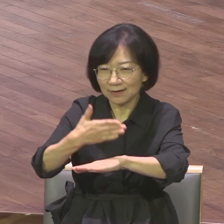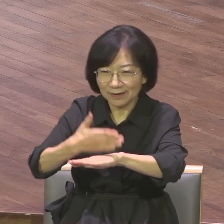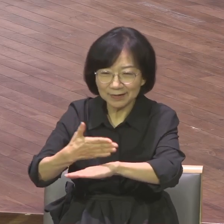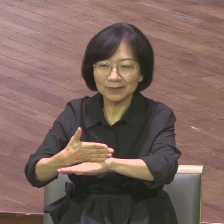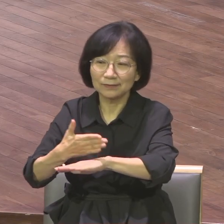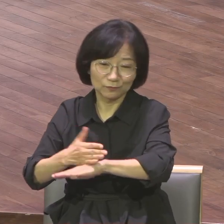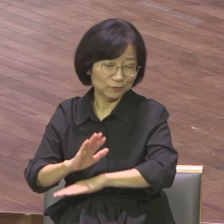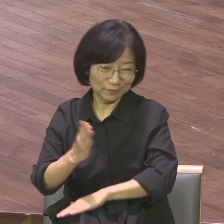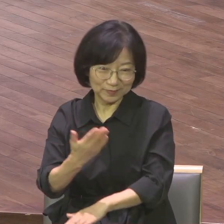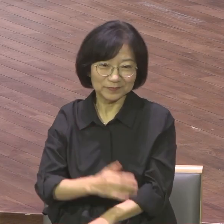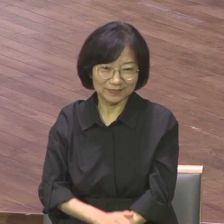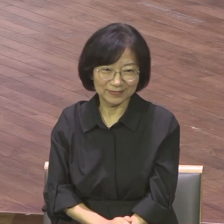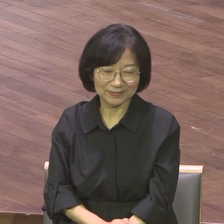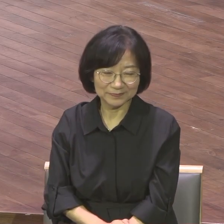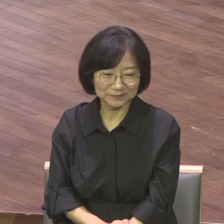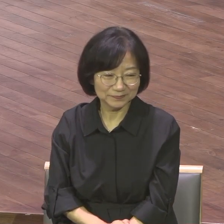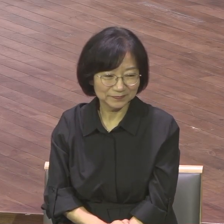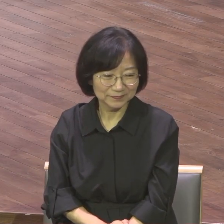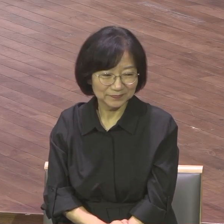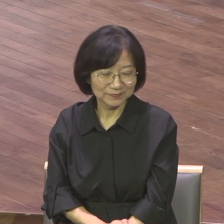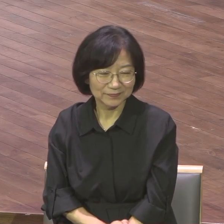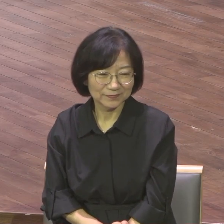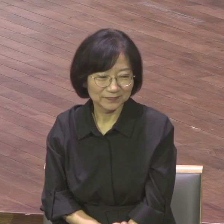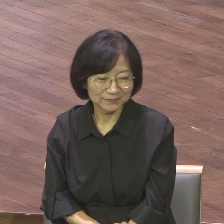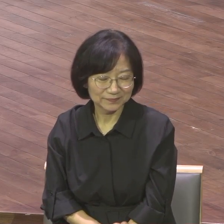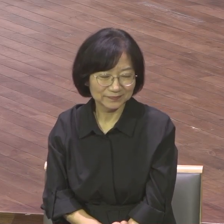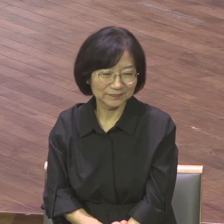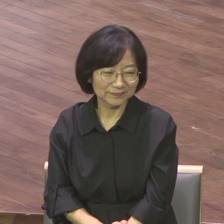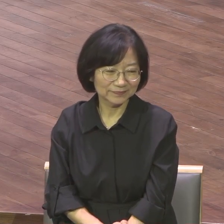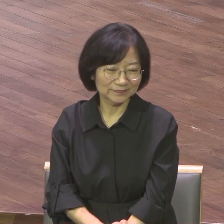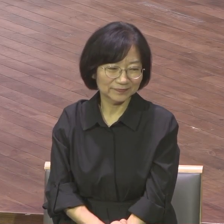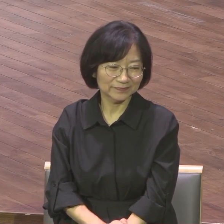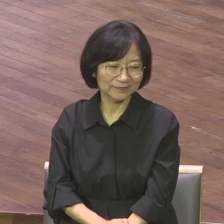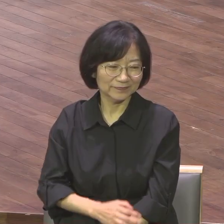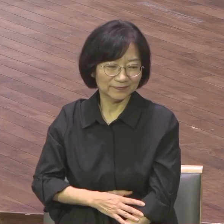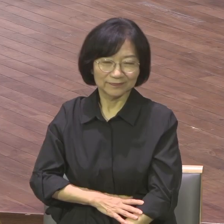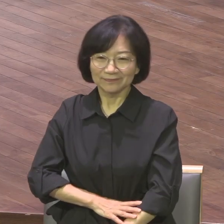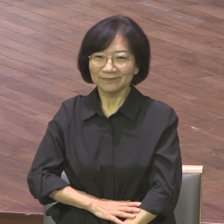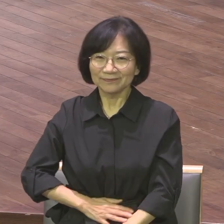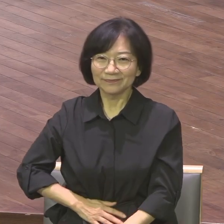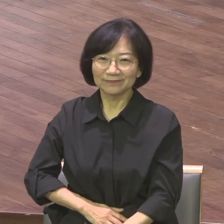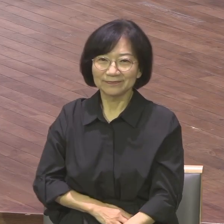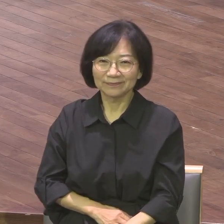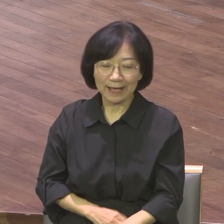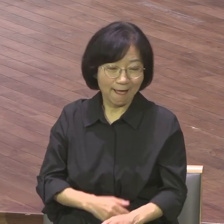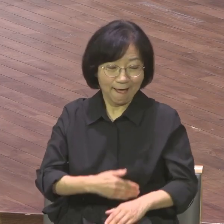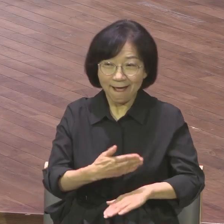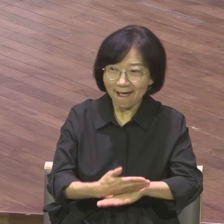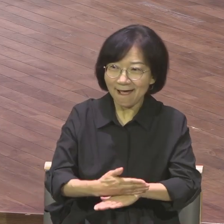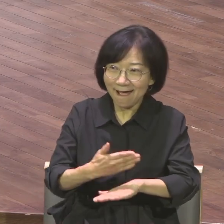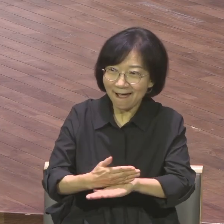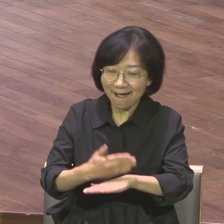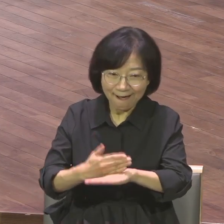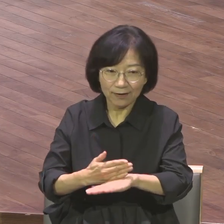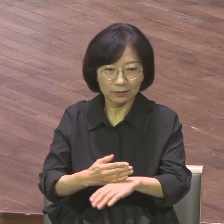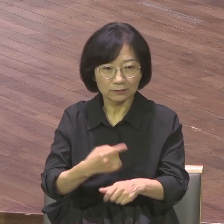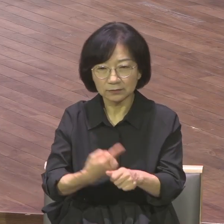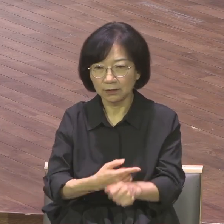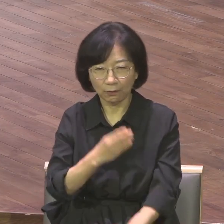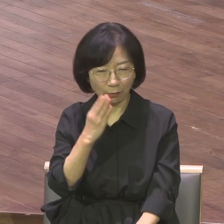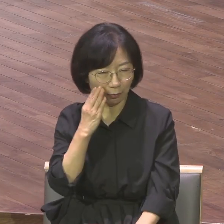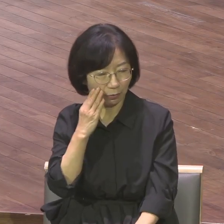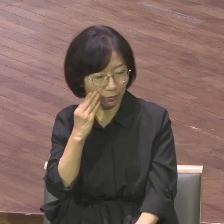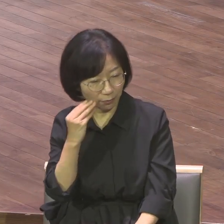영적으로 삶 속에서 부익부 현상이 일어나지요. 계속 더 잘되고 더 잘되고 더 잘되고